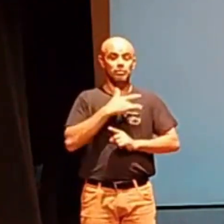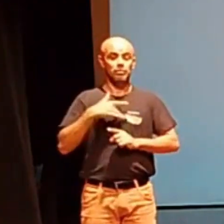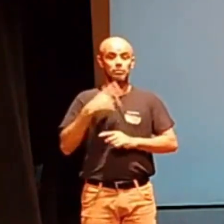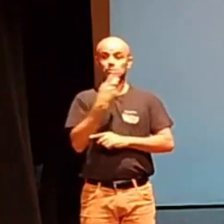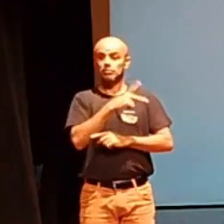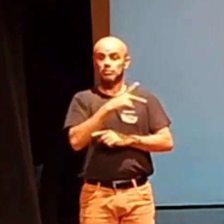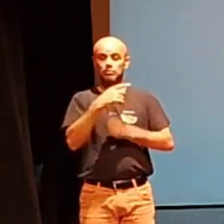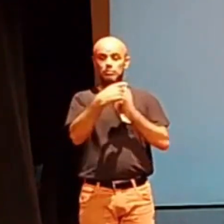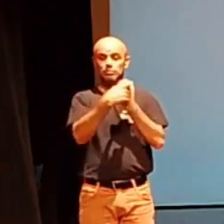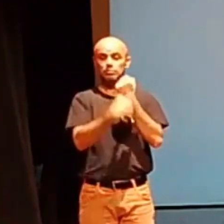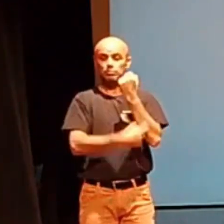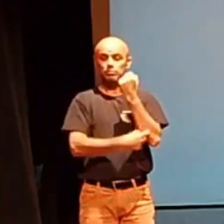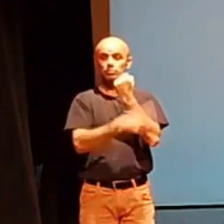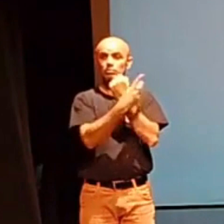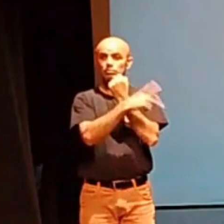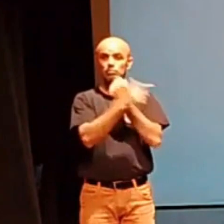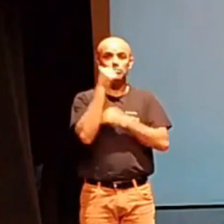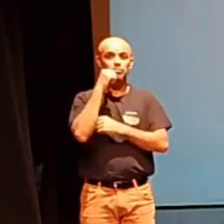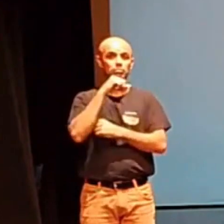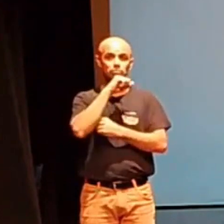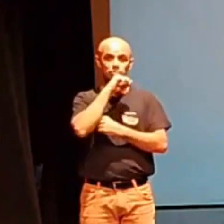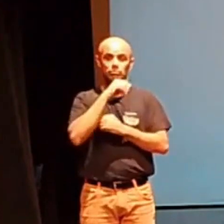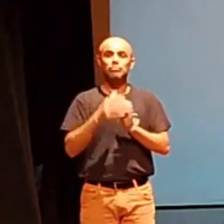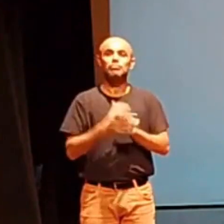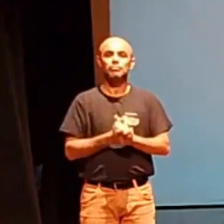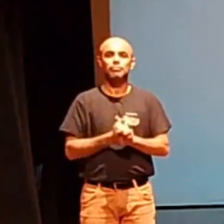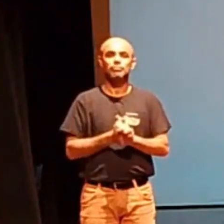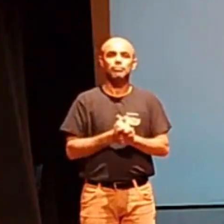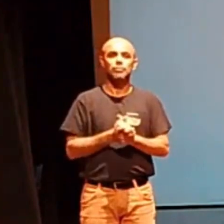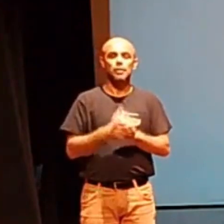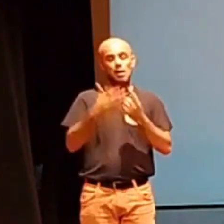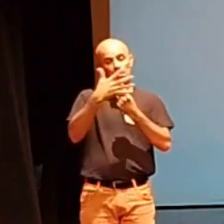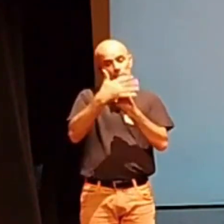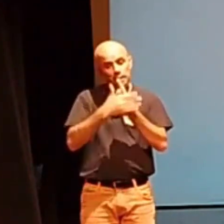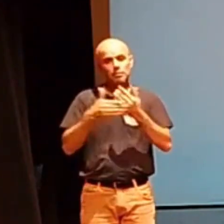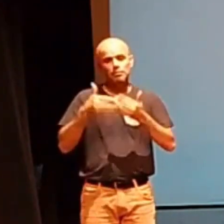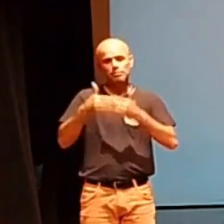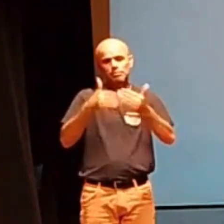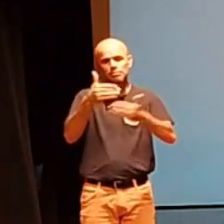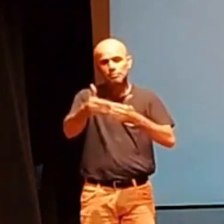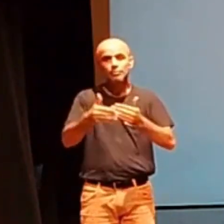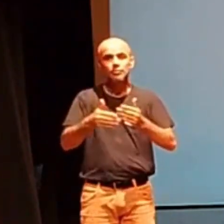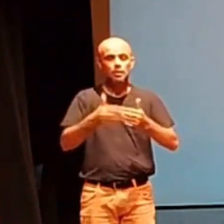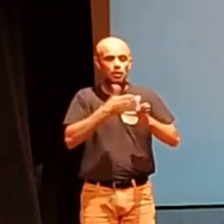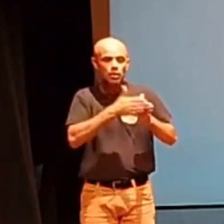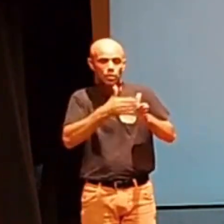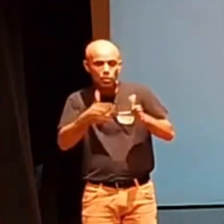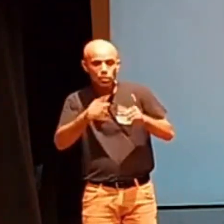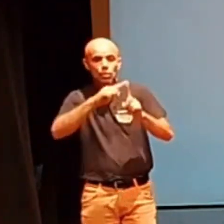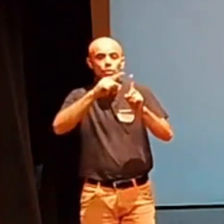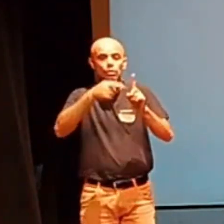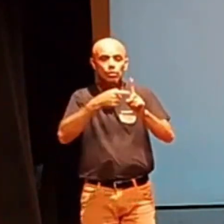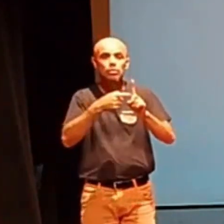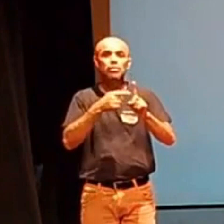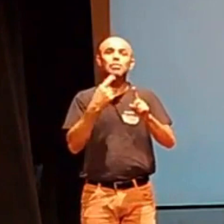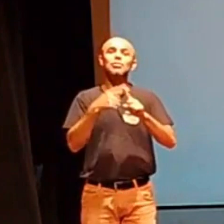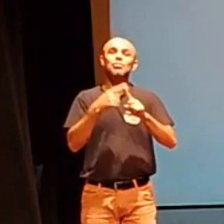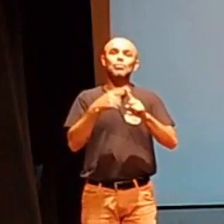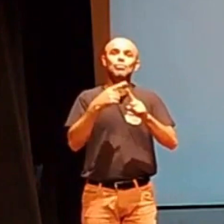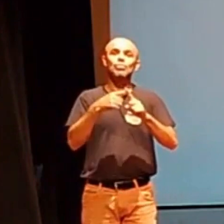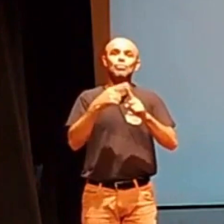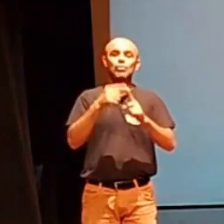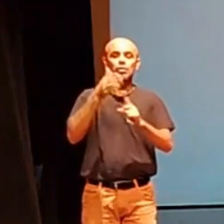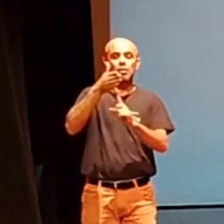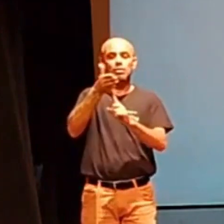da coluna. Vários pacientes fazem tratamento durante a gestação, justamente porque o nosso eixo